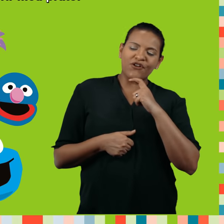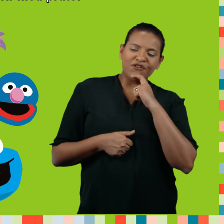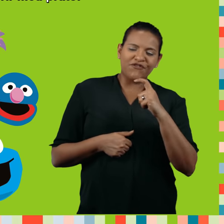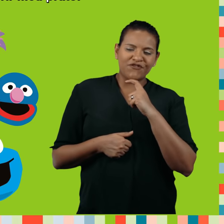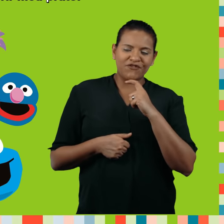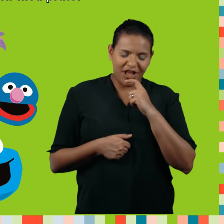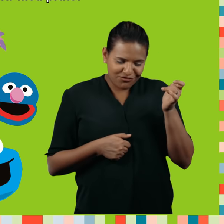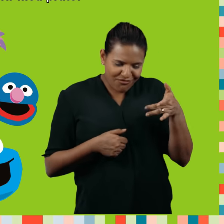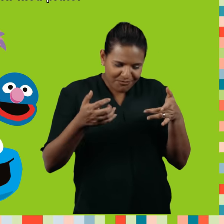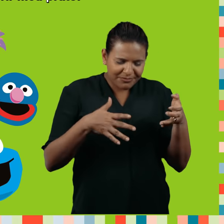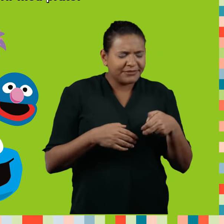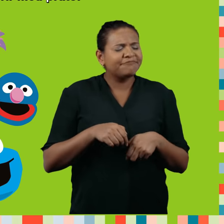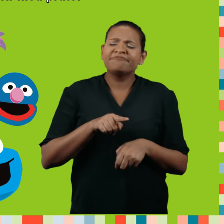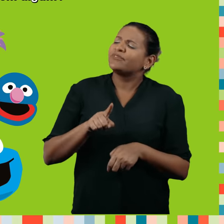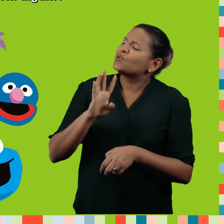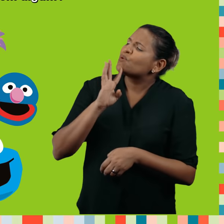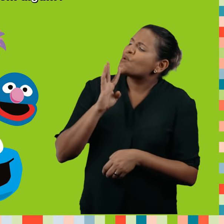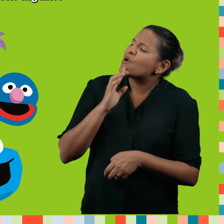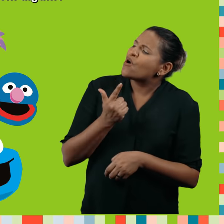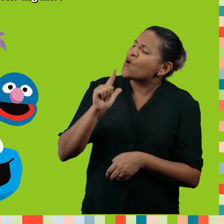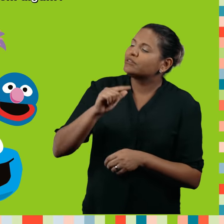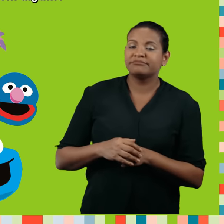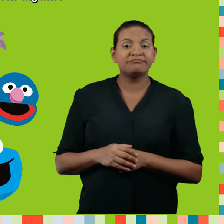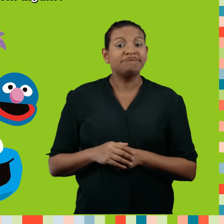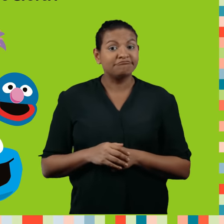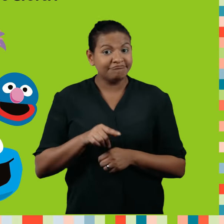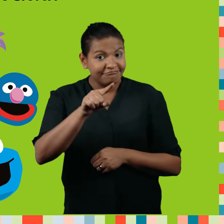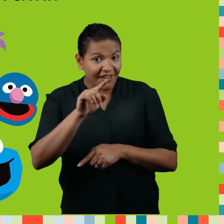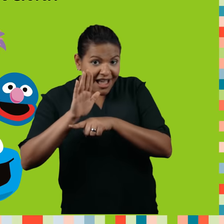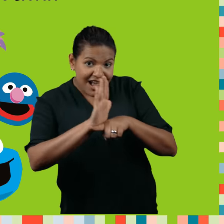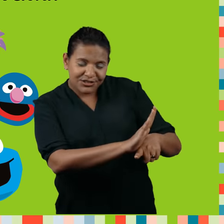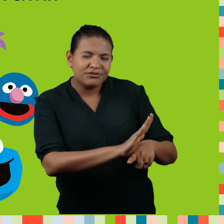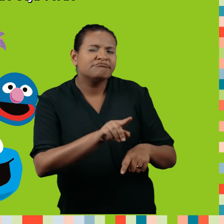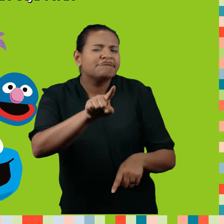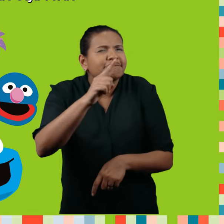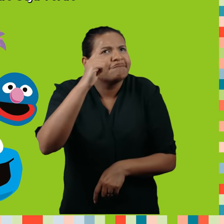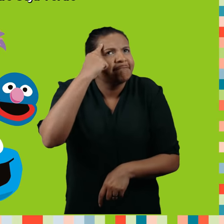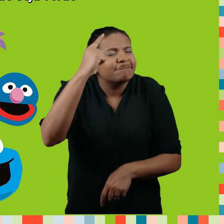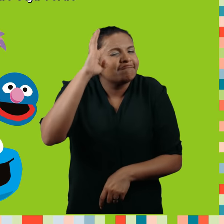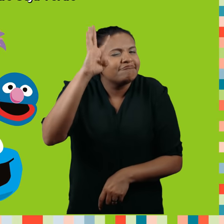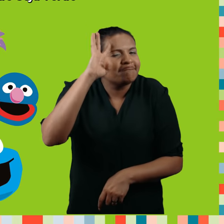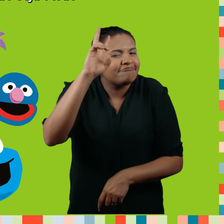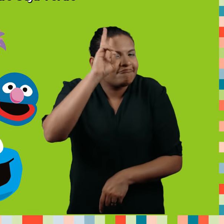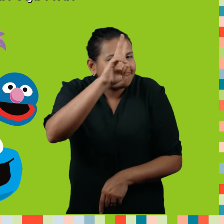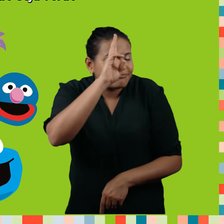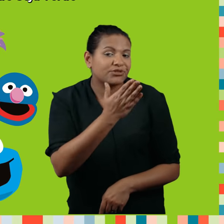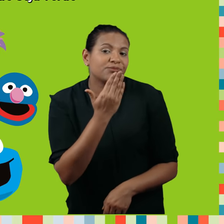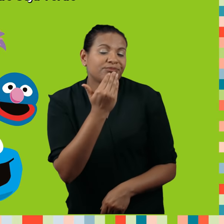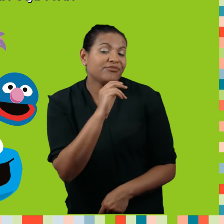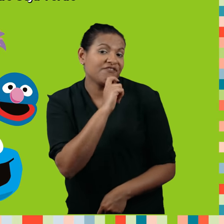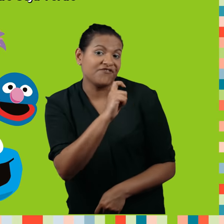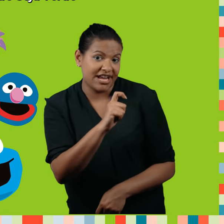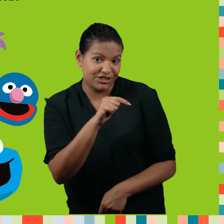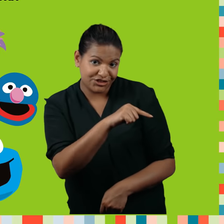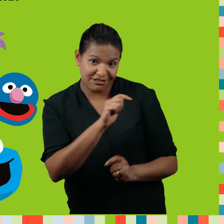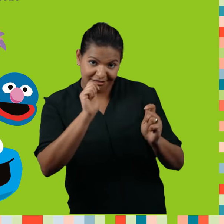alimentos verdes pra colorir meu prato. Vocês conhecem algum? Que tal ajudar o Grover? Você consegue lembrar de alguma comida que